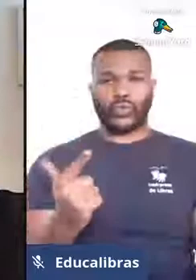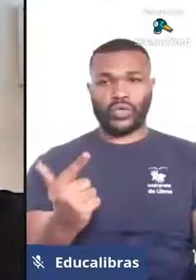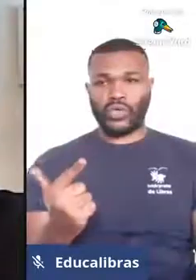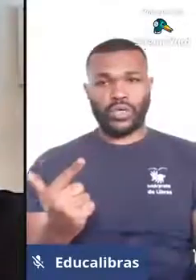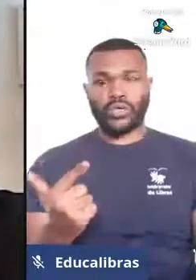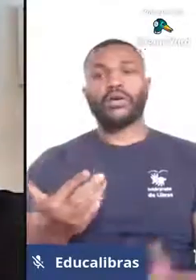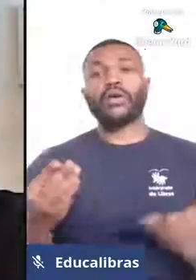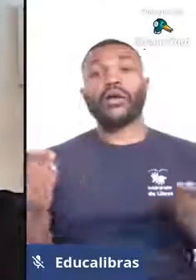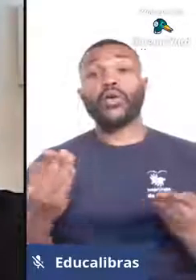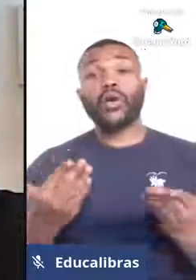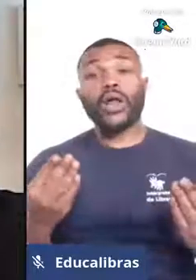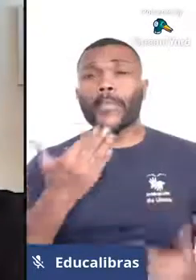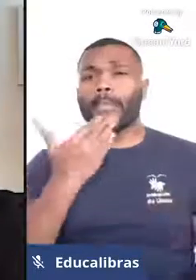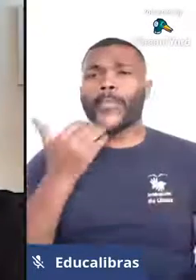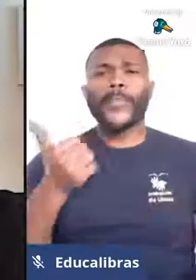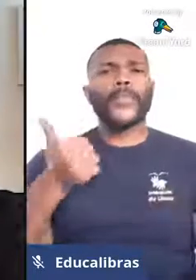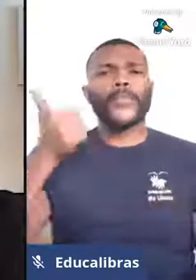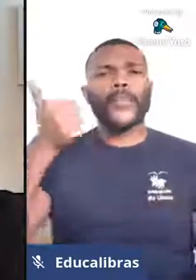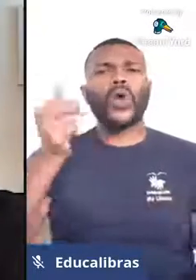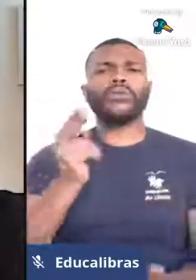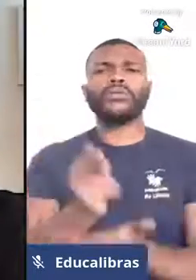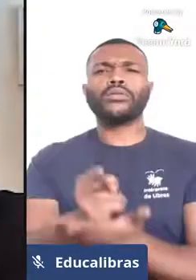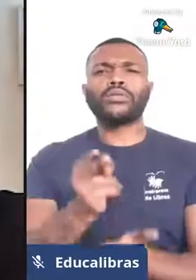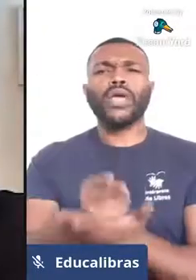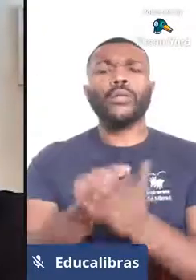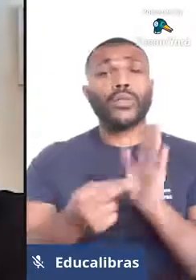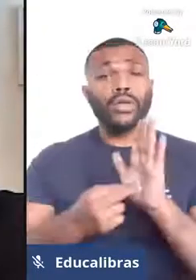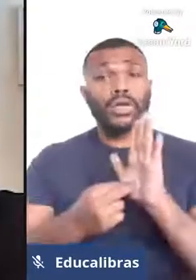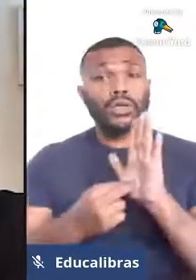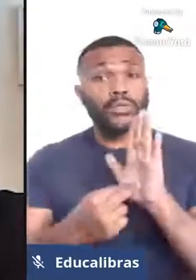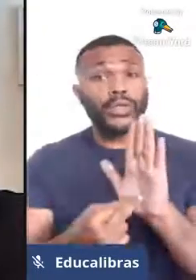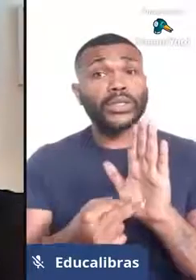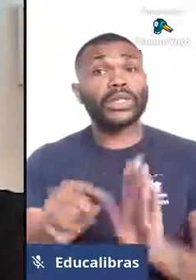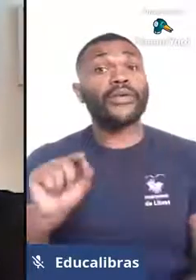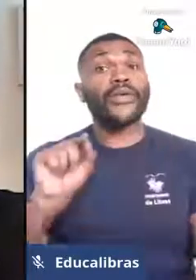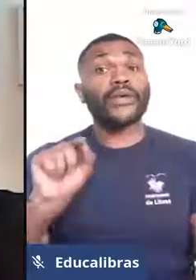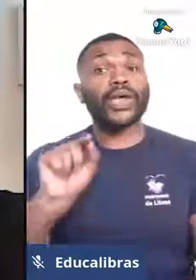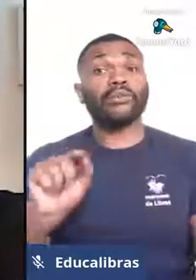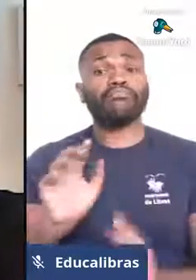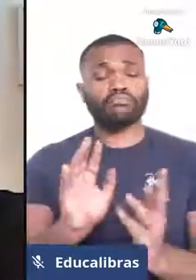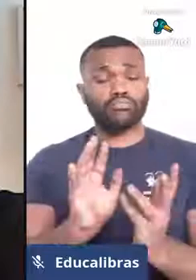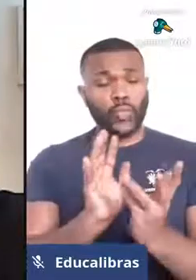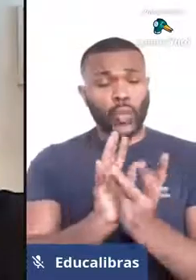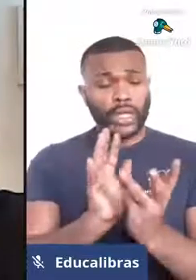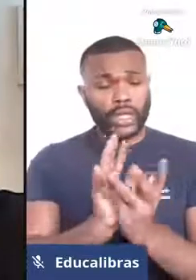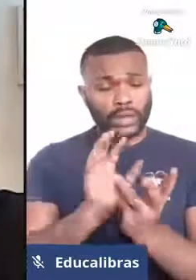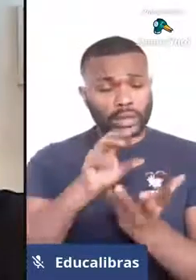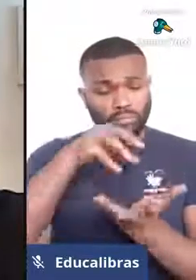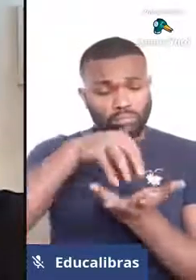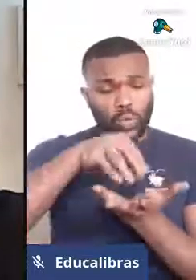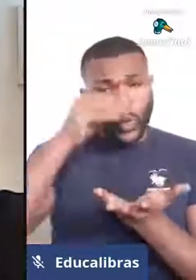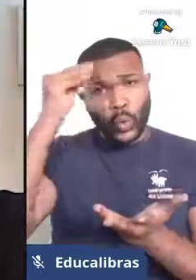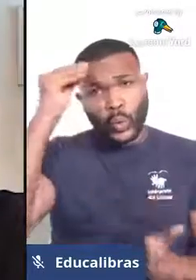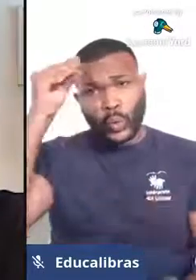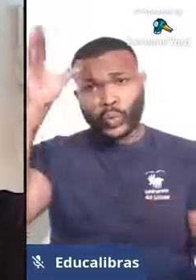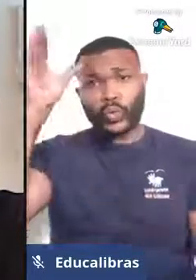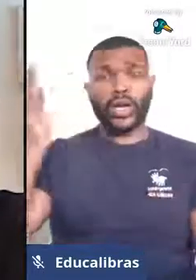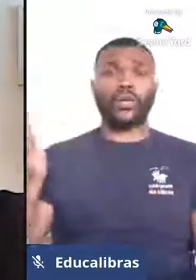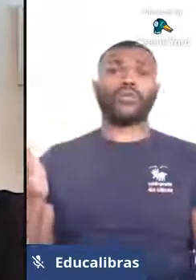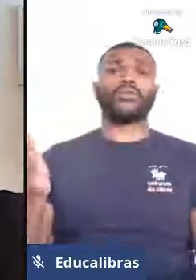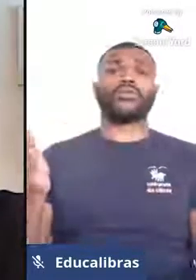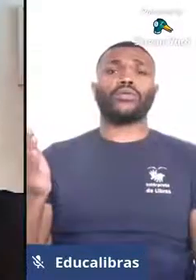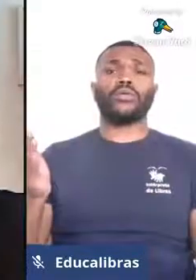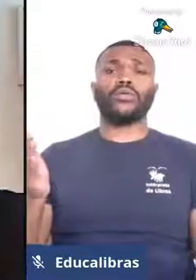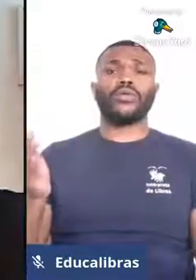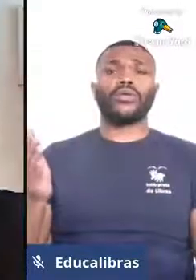papel, sempre fez melhor esse papel, foram as organizações aí culturais, como, né,